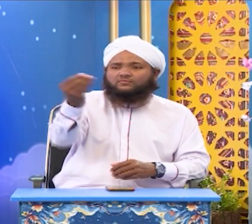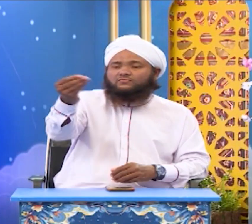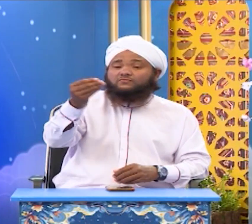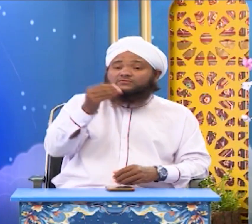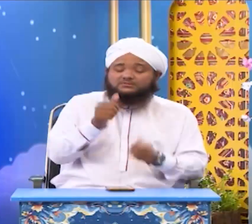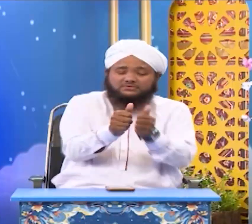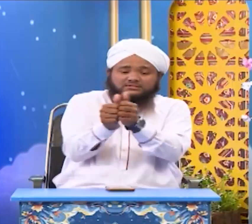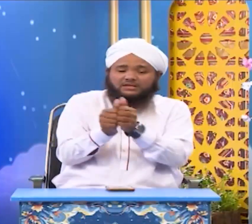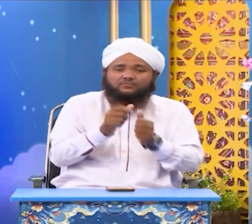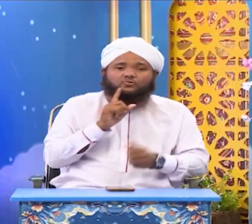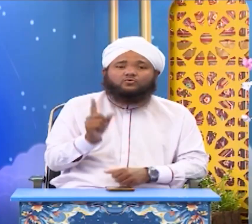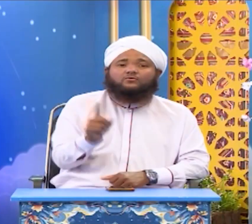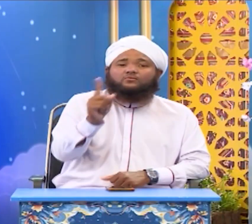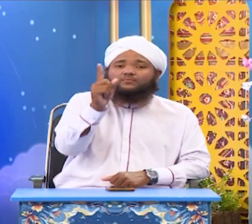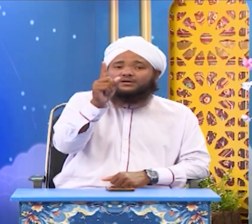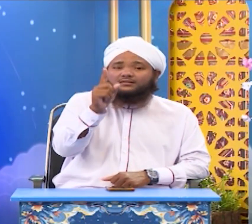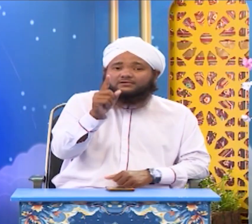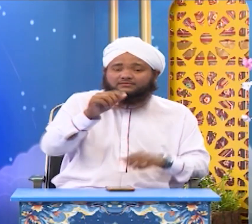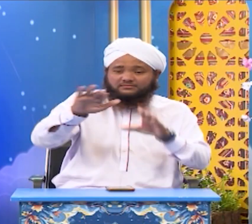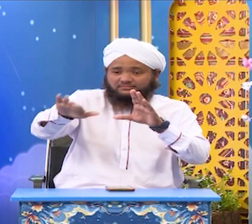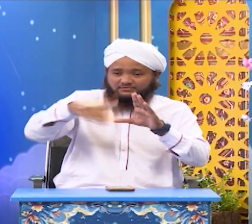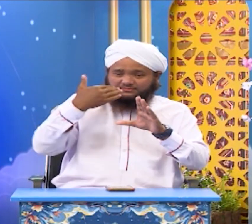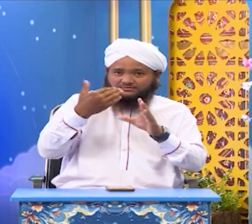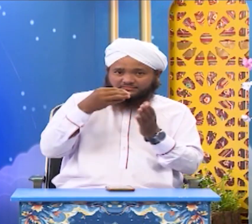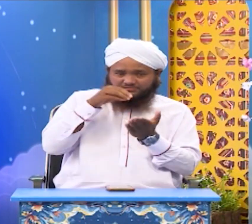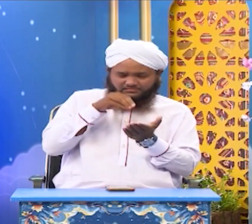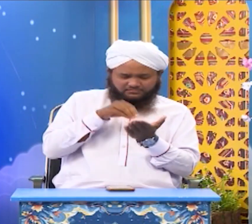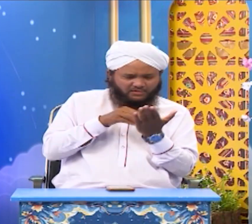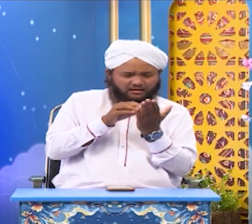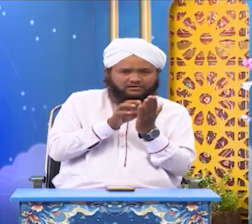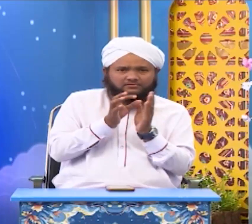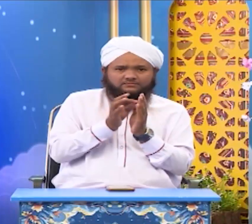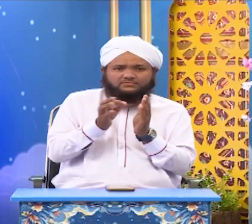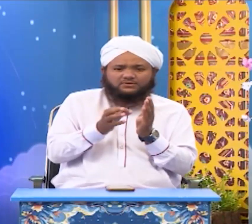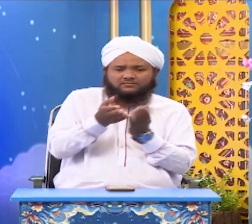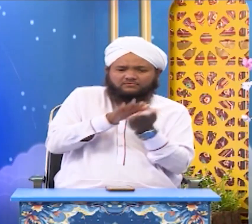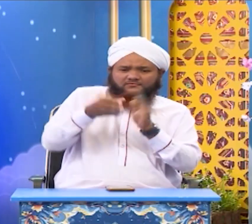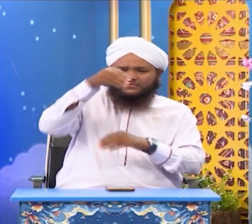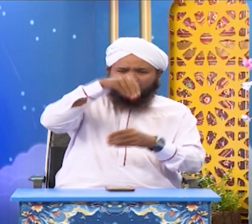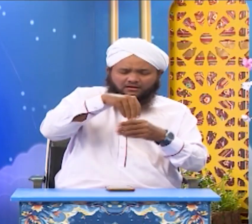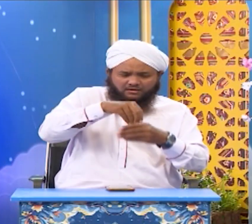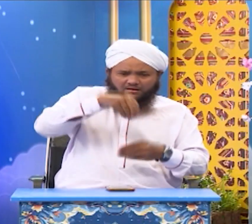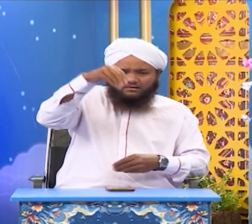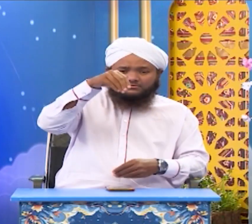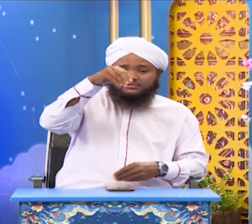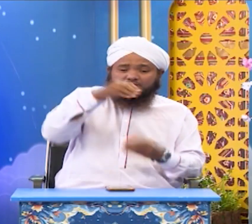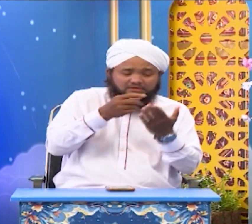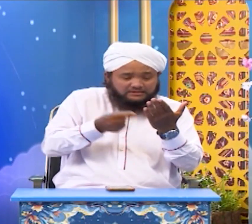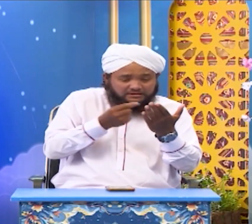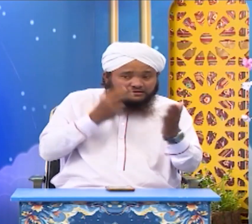المؤمنین رضی اللہ تعالی عنہ کا خط پہنچا اور انہوں نے وہ رکا اس خط میں سے نکالا تو اس میں لکھا تھا، اے دریائے